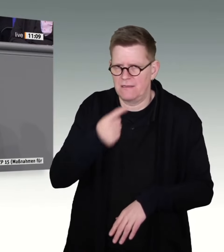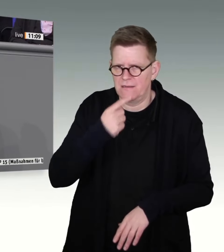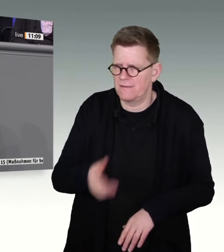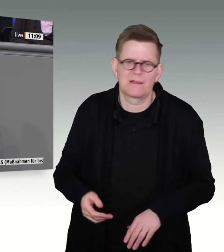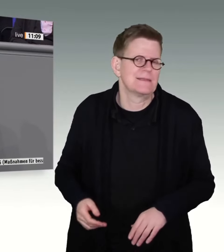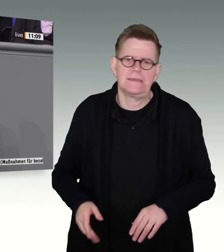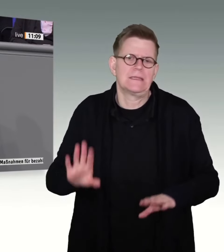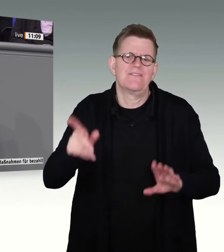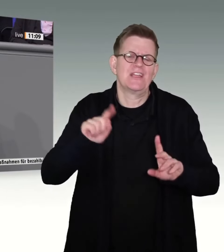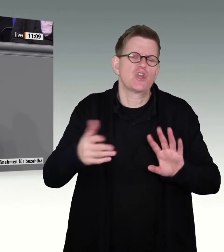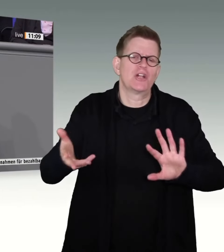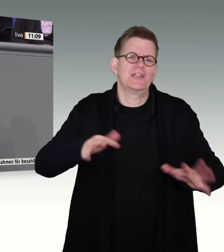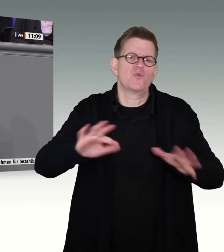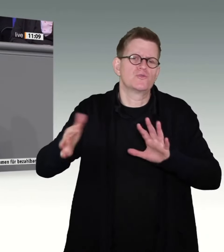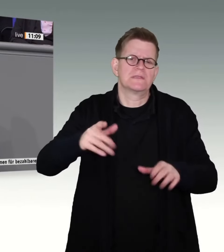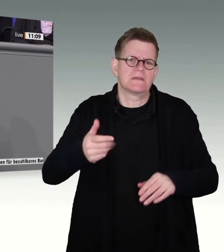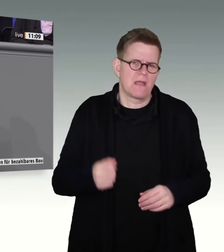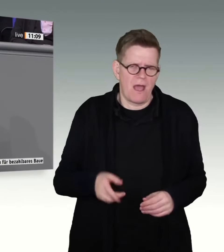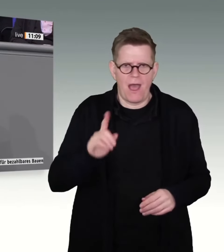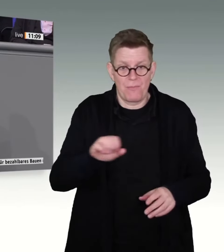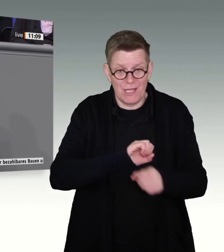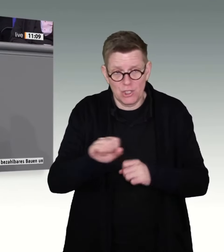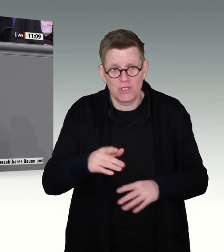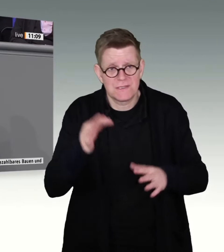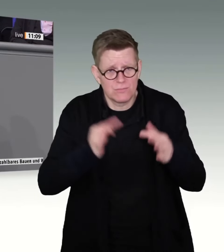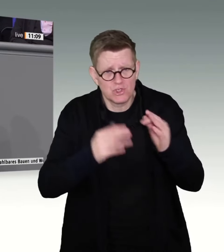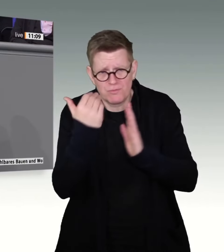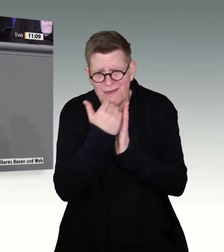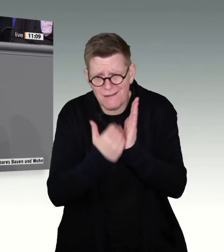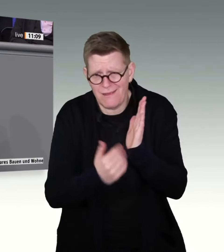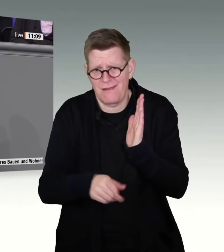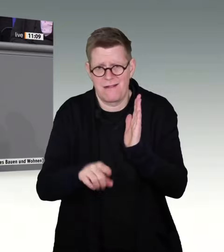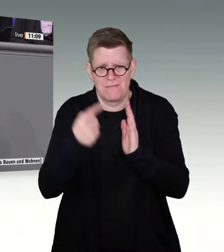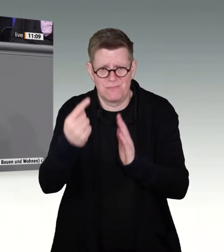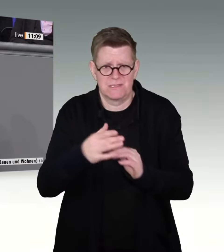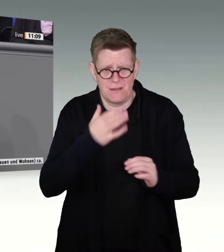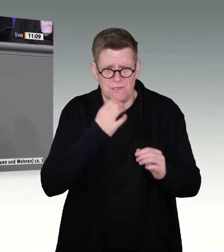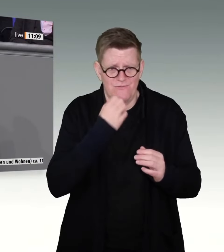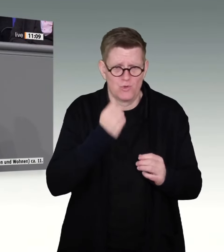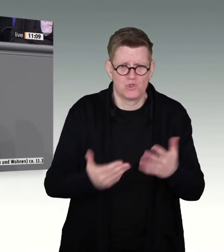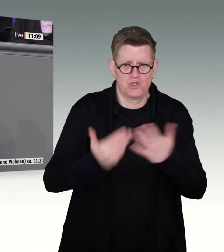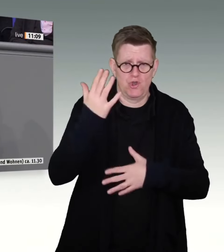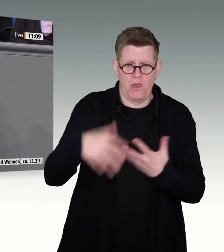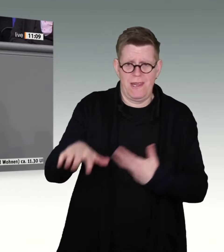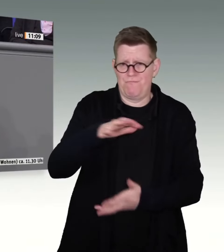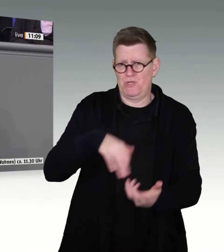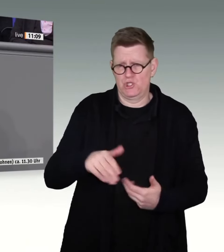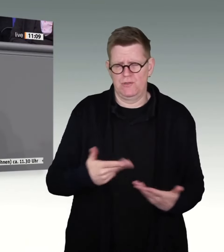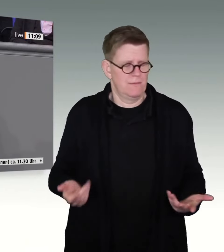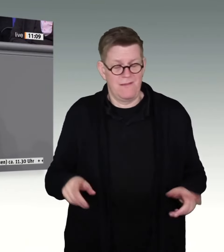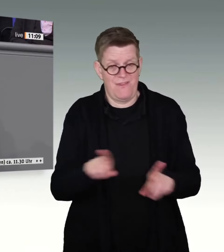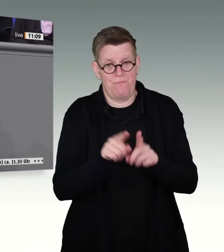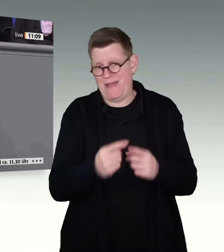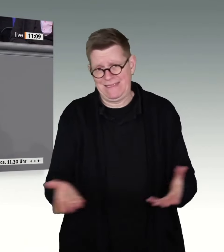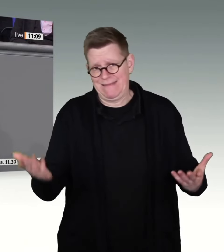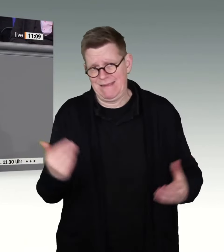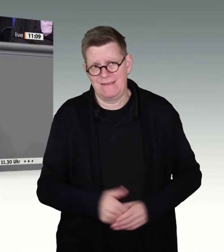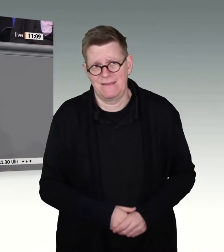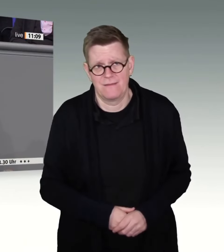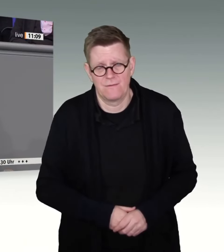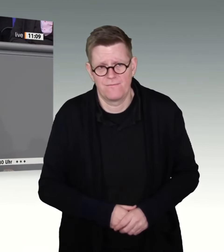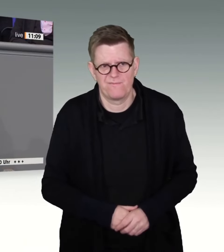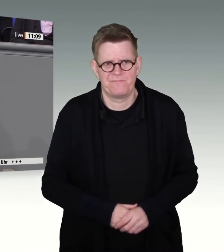Verunsicherung sorgen, wollen aber selber die Spielregeln auf dem Wohnungsmarkt immer wieder neu mischen. Das passt da nicht zusammen. Was auch wichtig